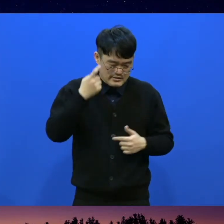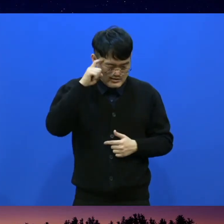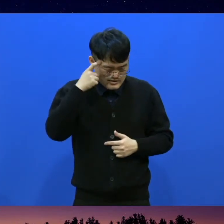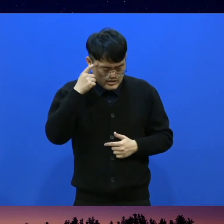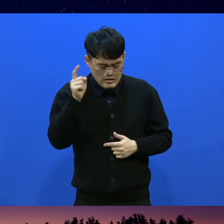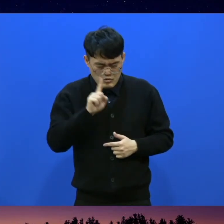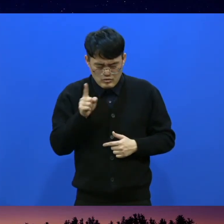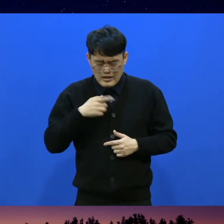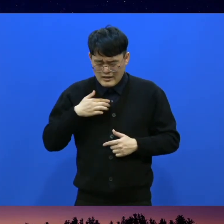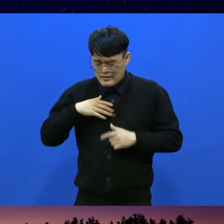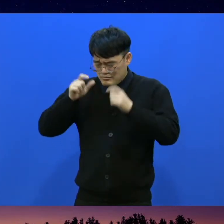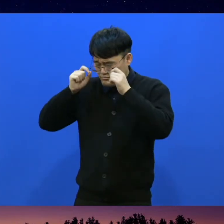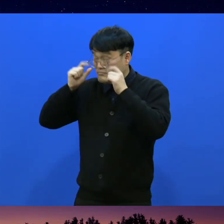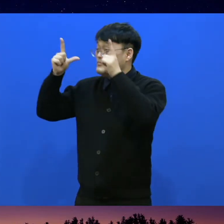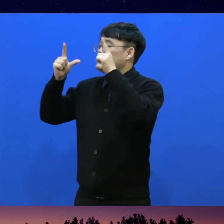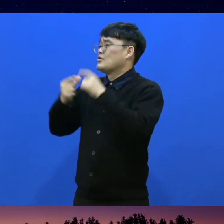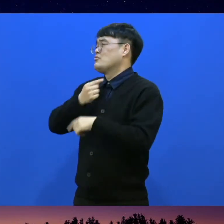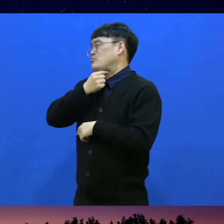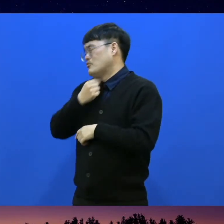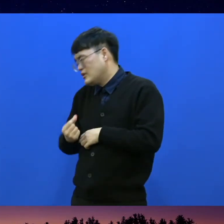뭘까? 난 보기를 원해야 돼.